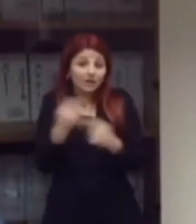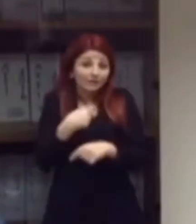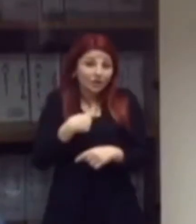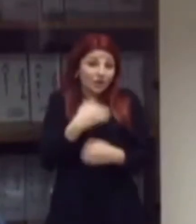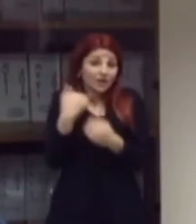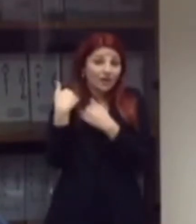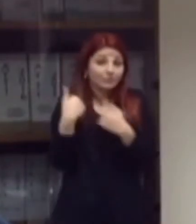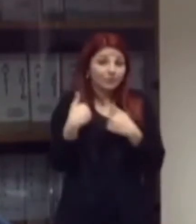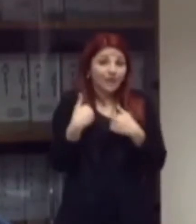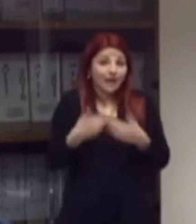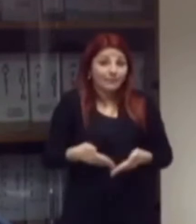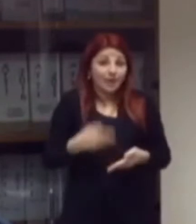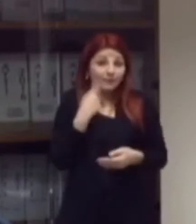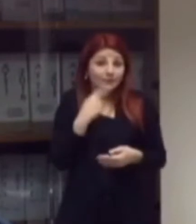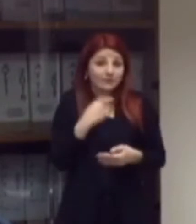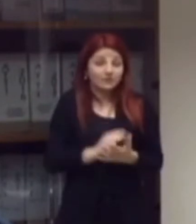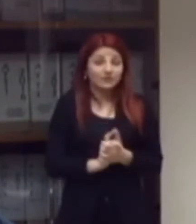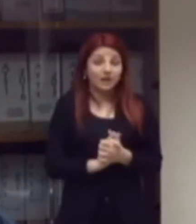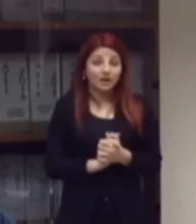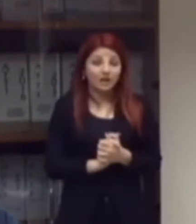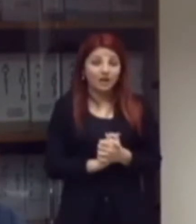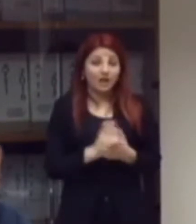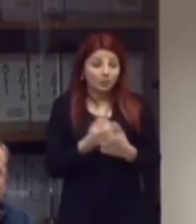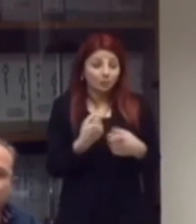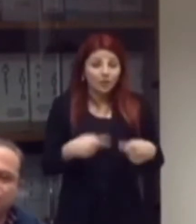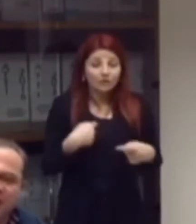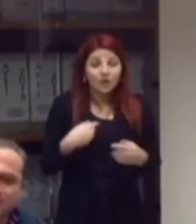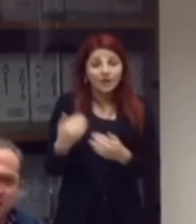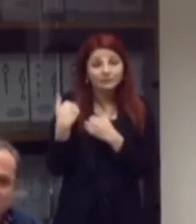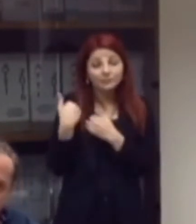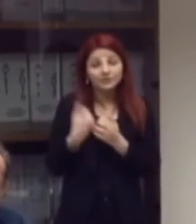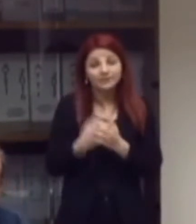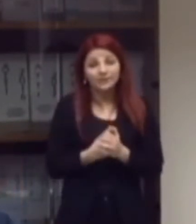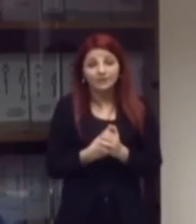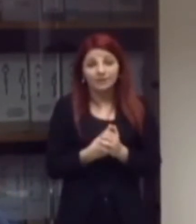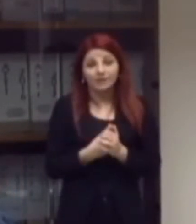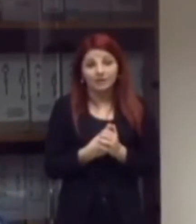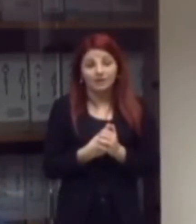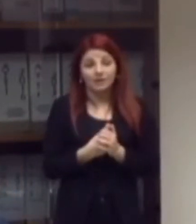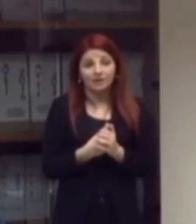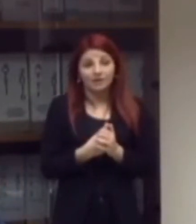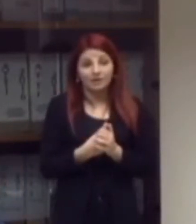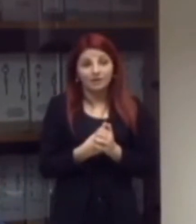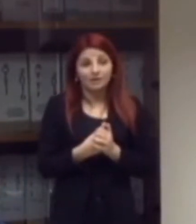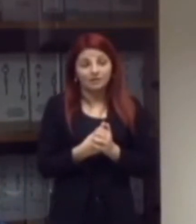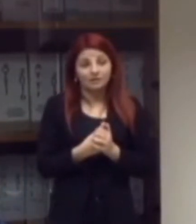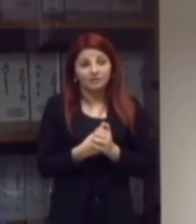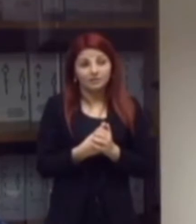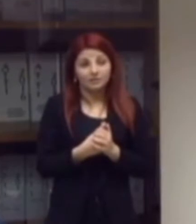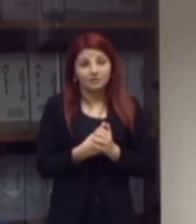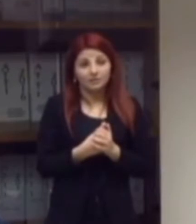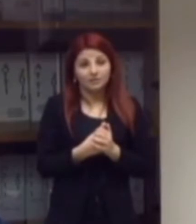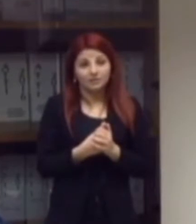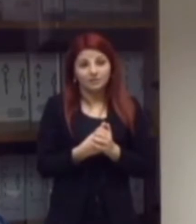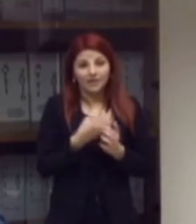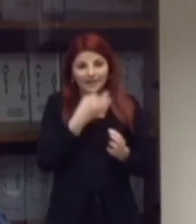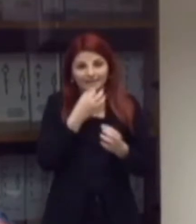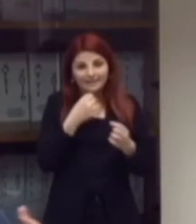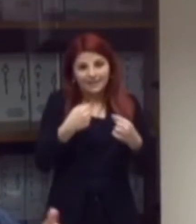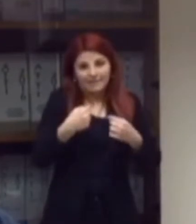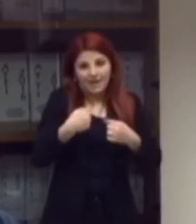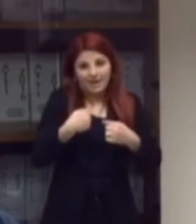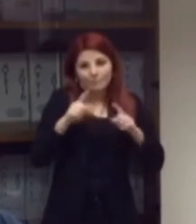responsabile di ciò che succede a Messina e siccome sono il responsabile posso anche prendermi la responsabilità